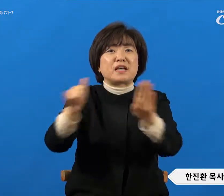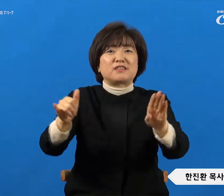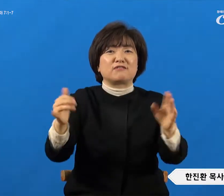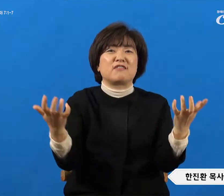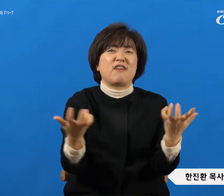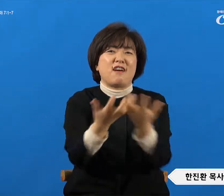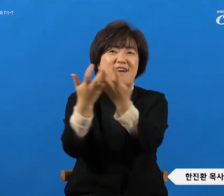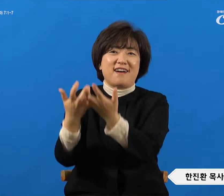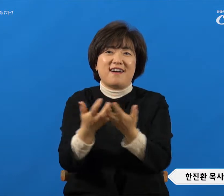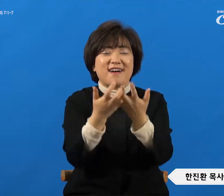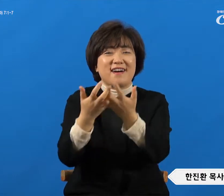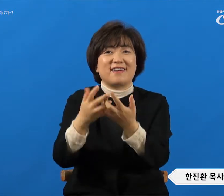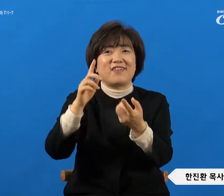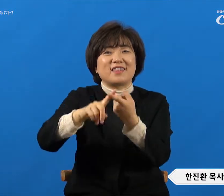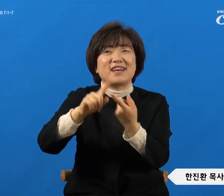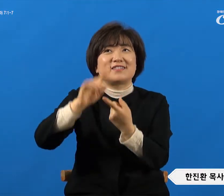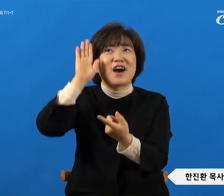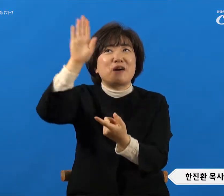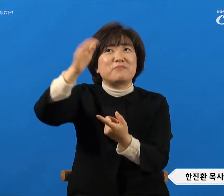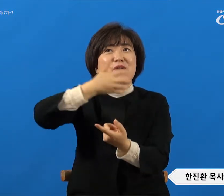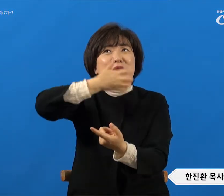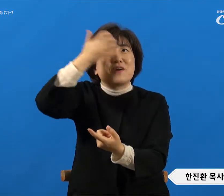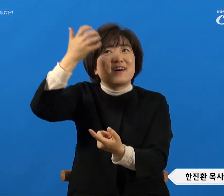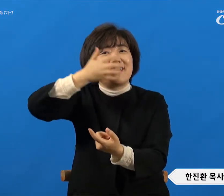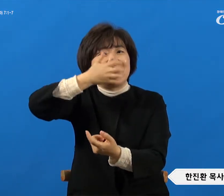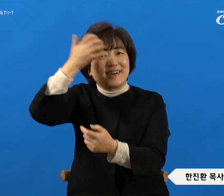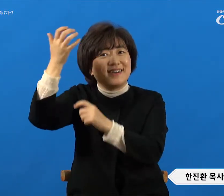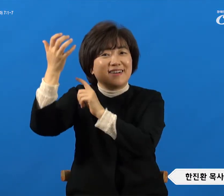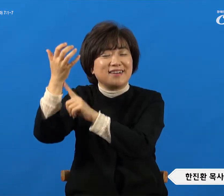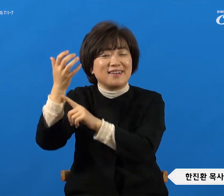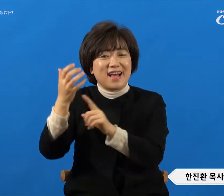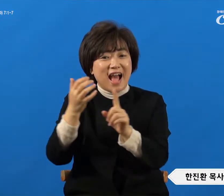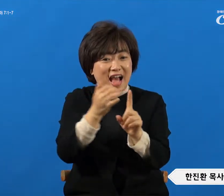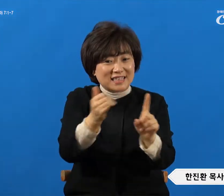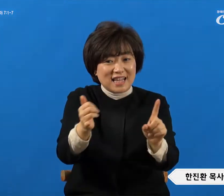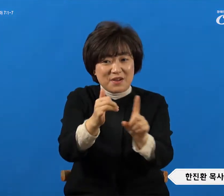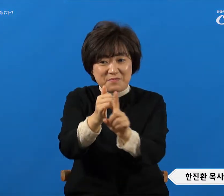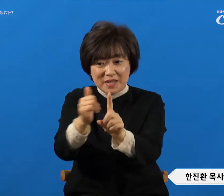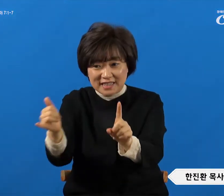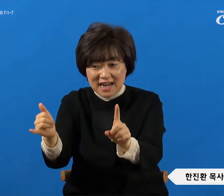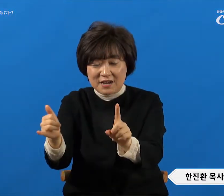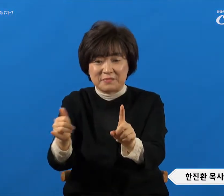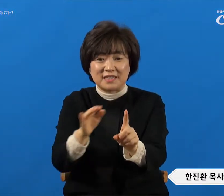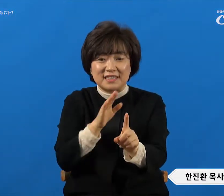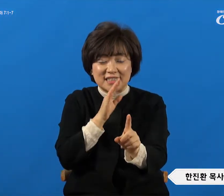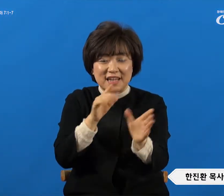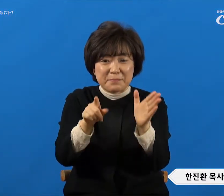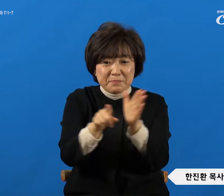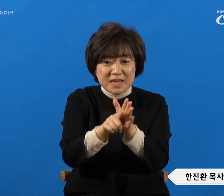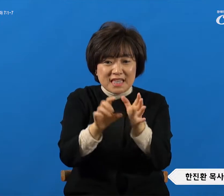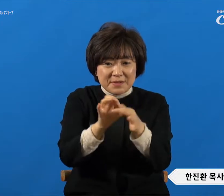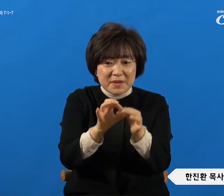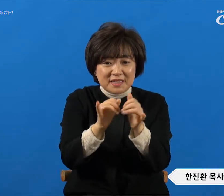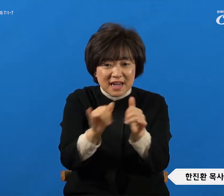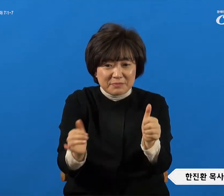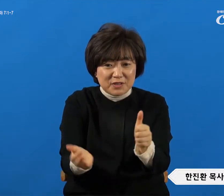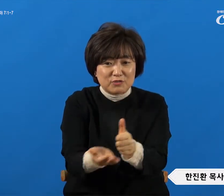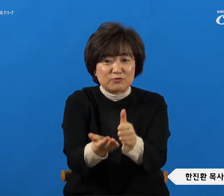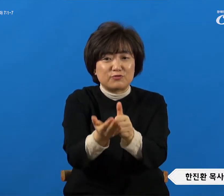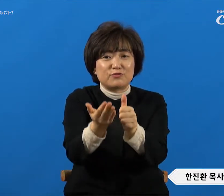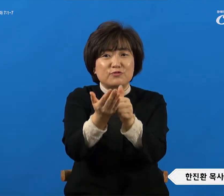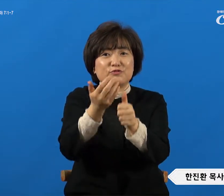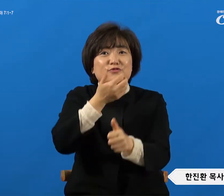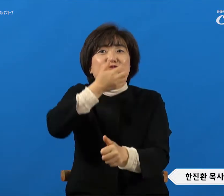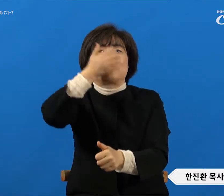것을 꿈을 꿉니다. 그 한 사람 한 사람을 다 신실한 믿음의 사람들로 키워내는